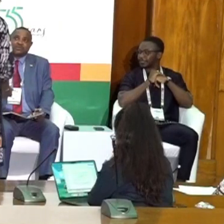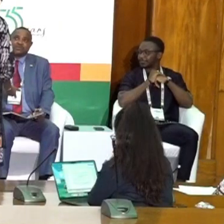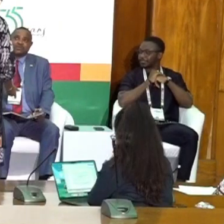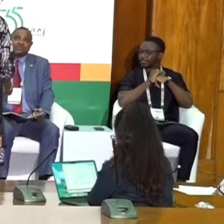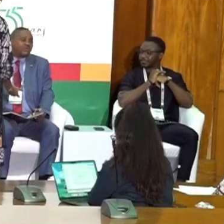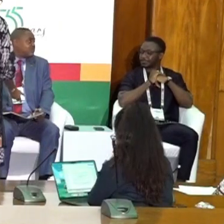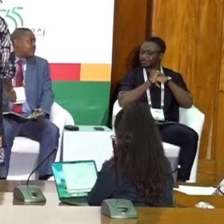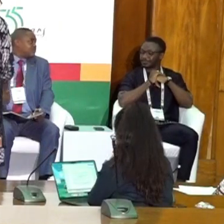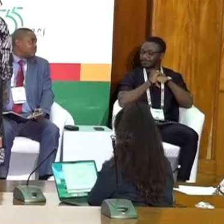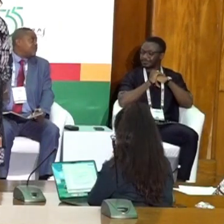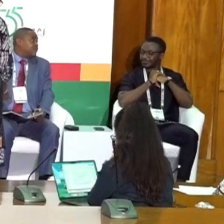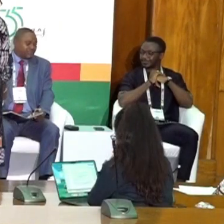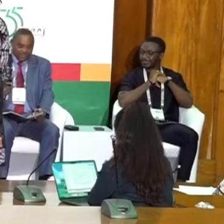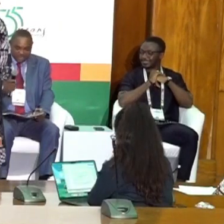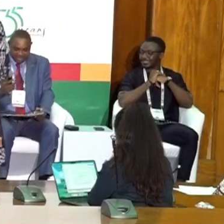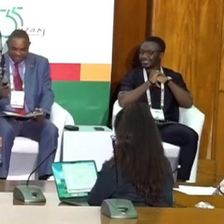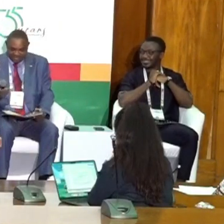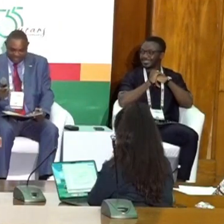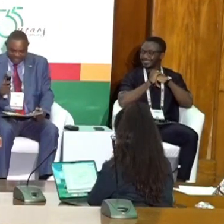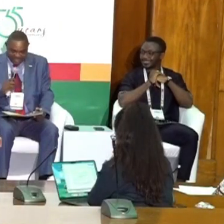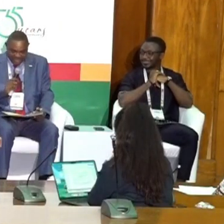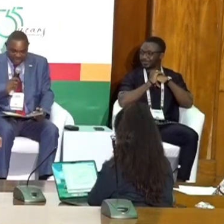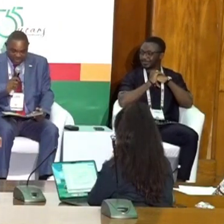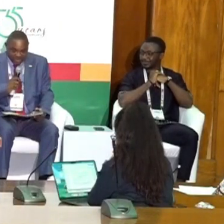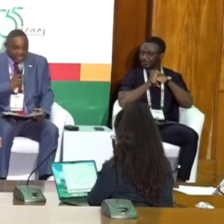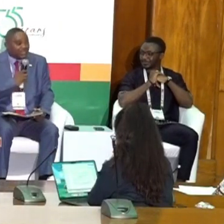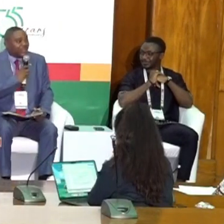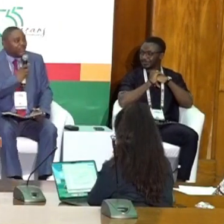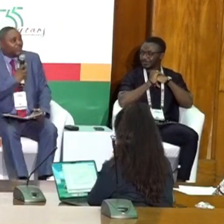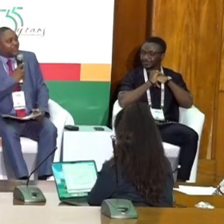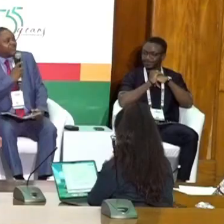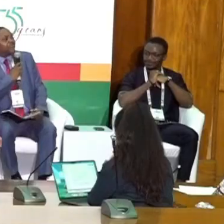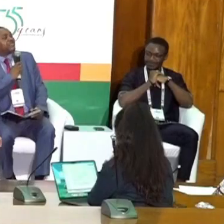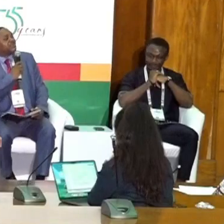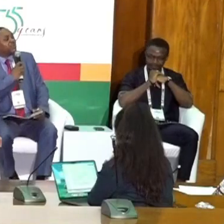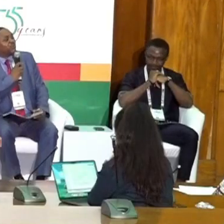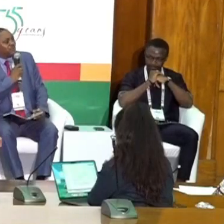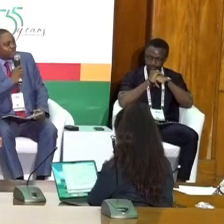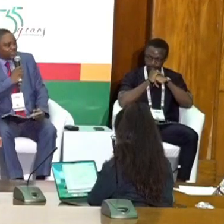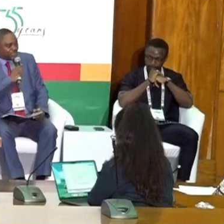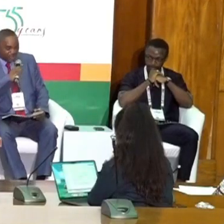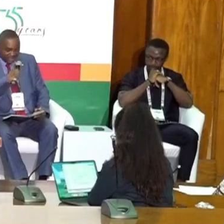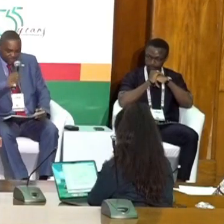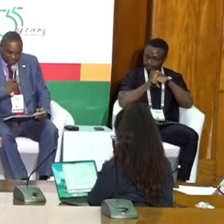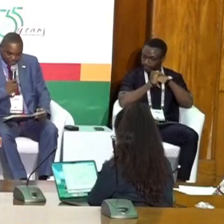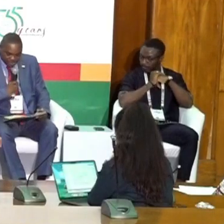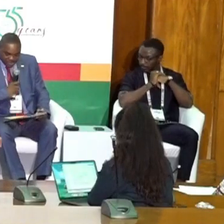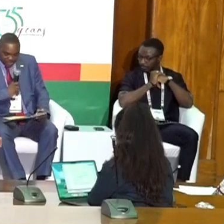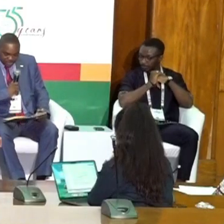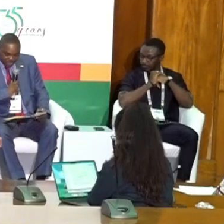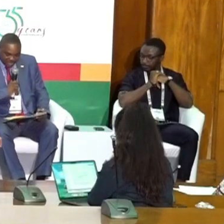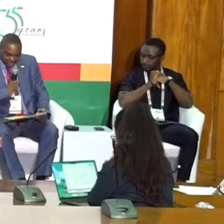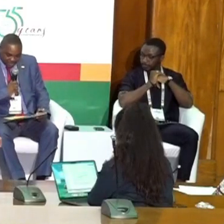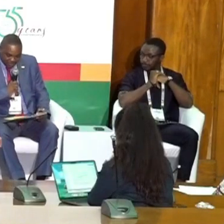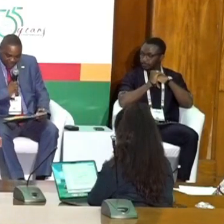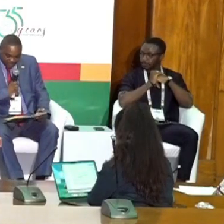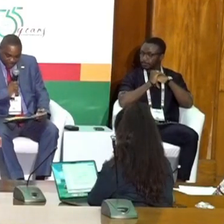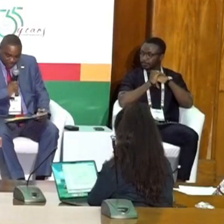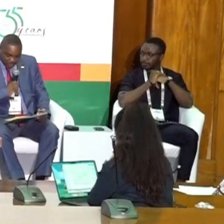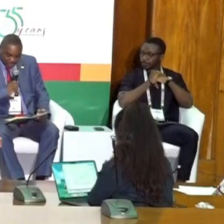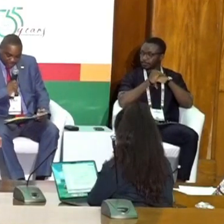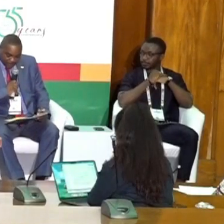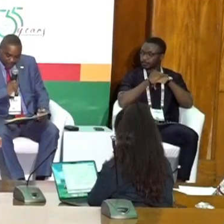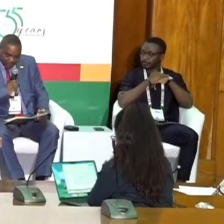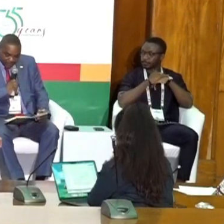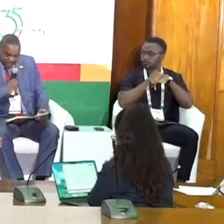No, it's for all of us, but you can take the first. Yeah. Ok. Donc, merci beaucoup, chers collègues de la Côte d'Ivoire,